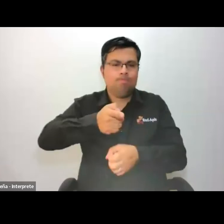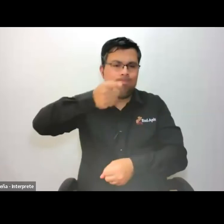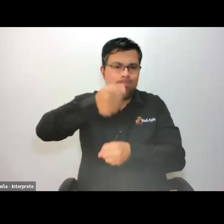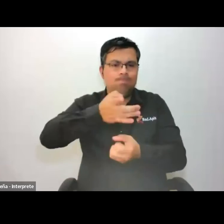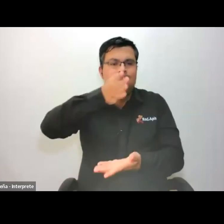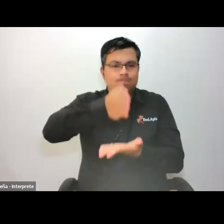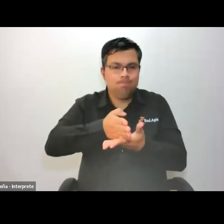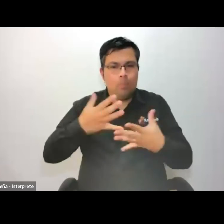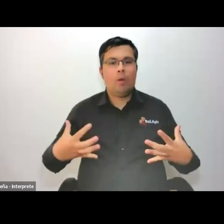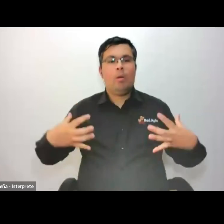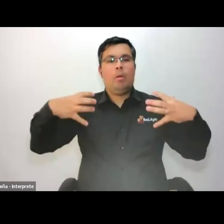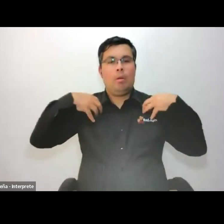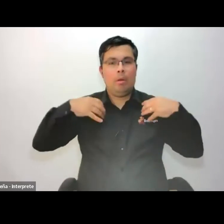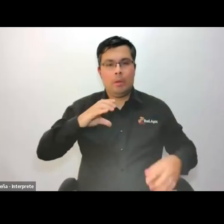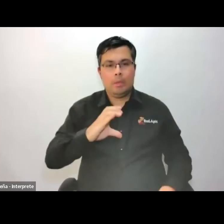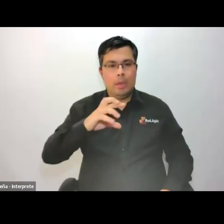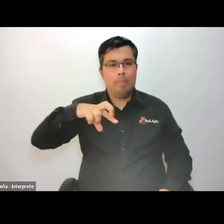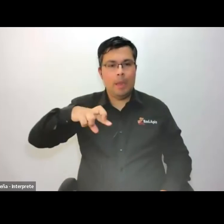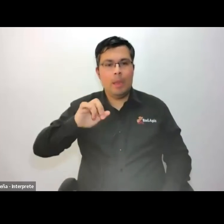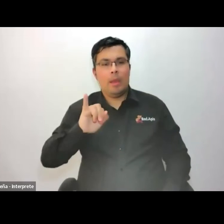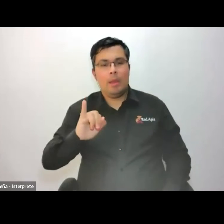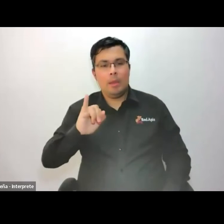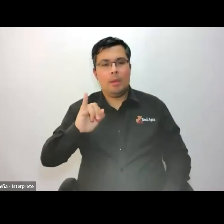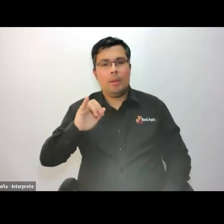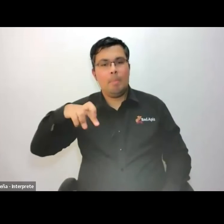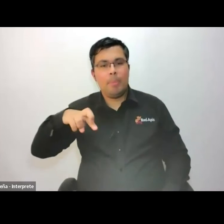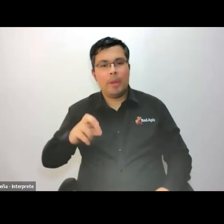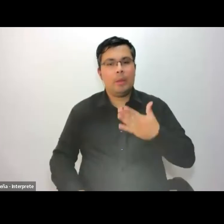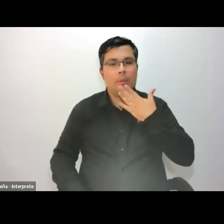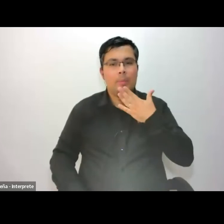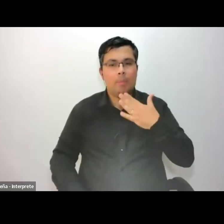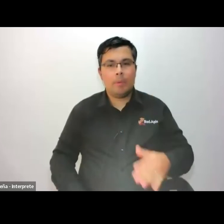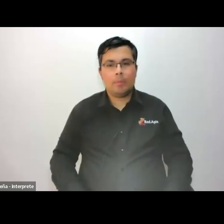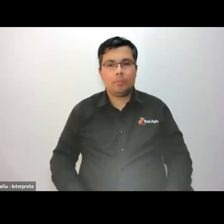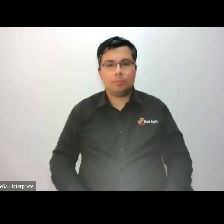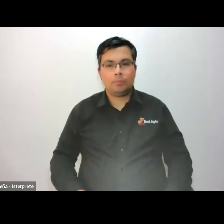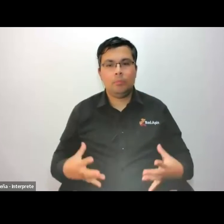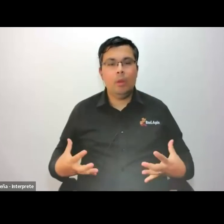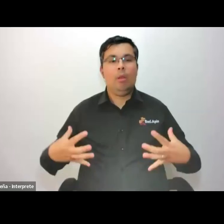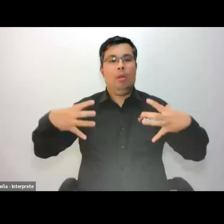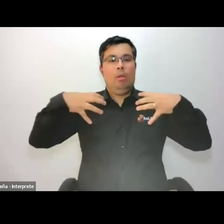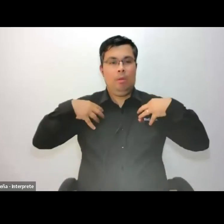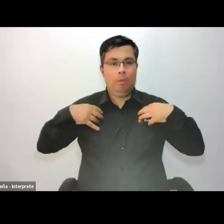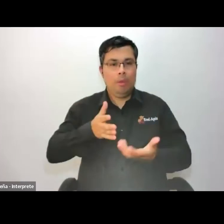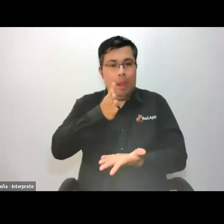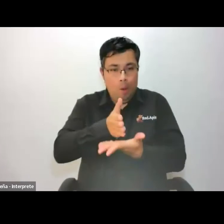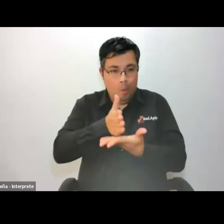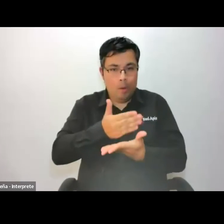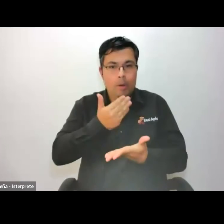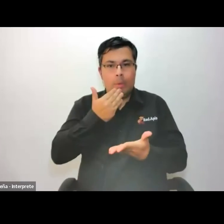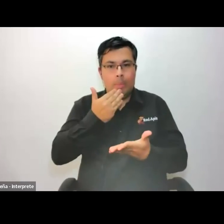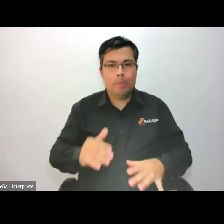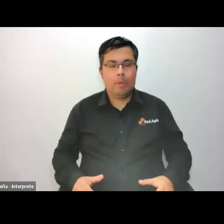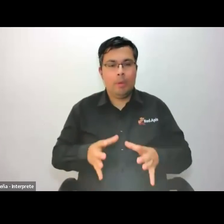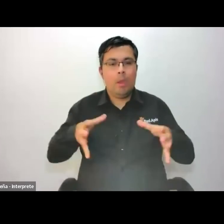pero también requiere absolutamente del compromiso de los sostenedores, de los equipos directivos y la participación muy activa